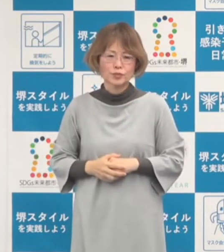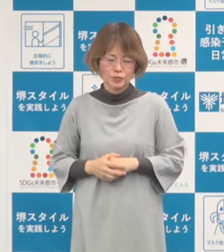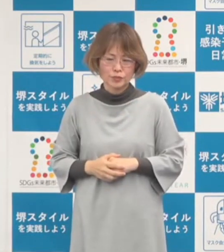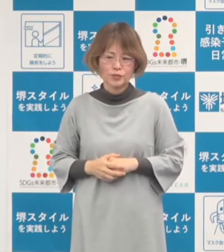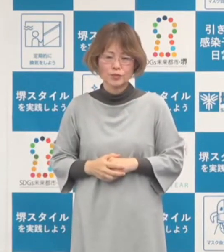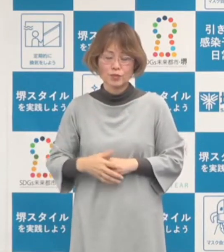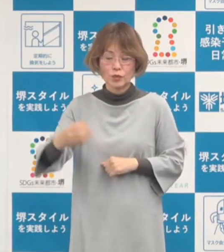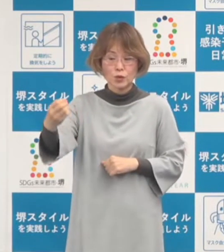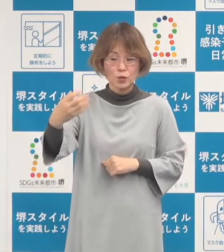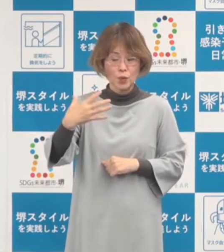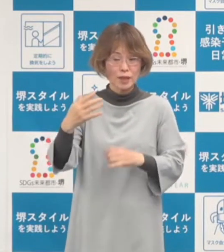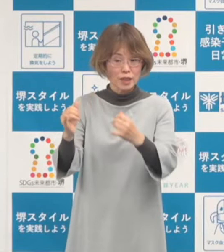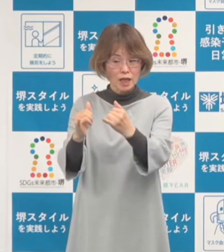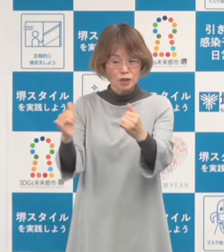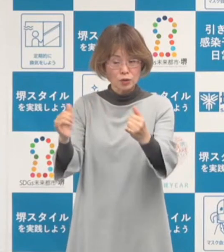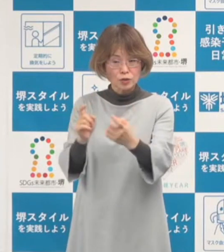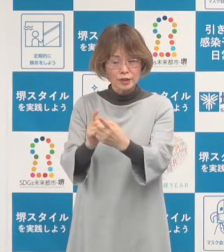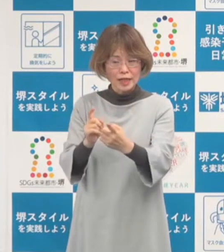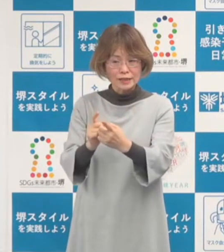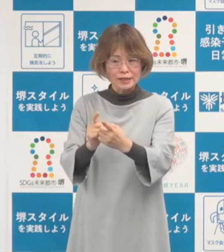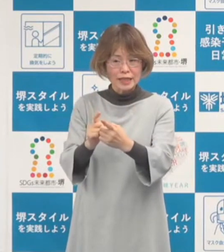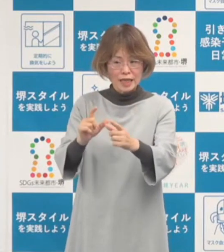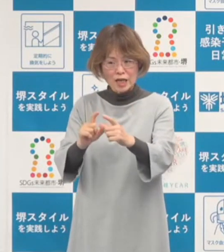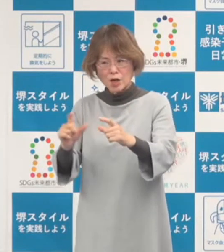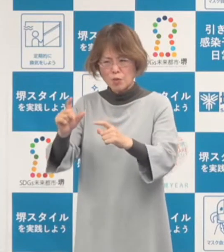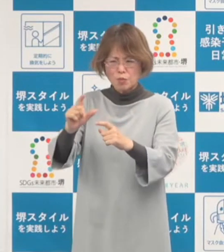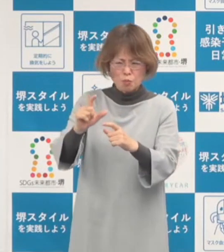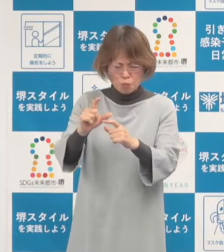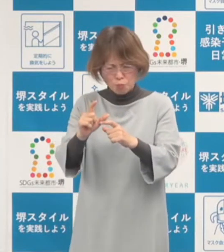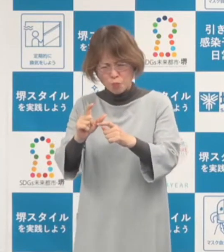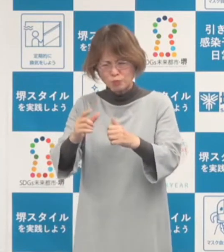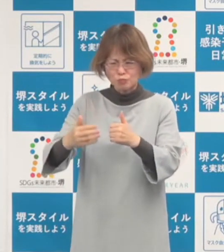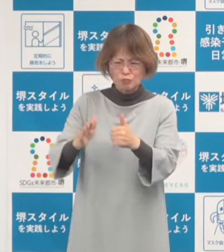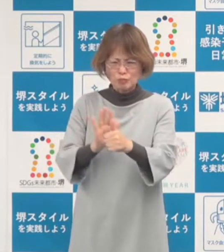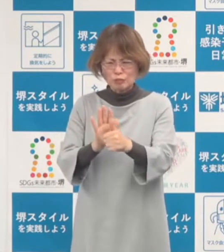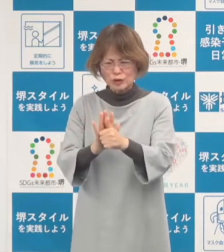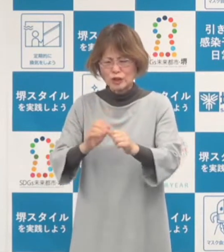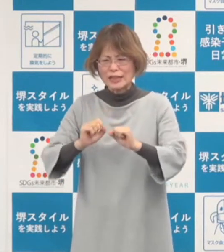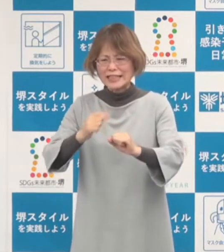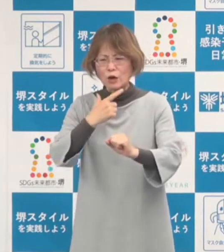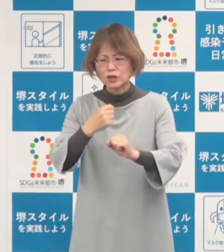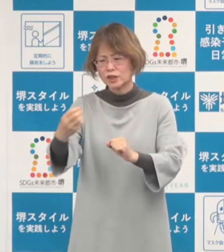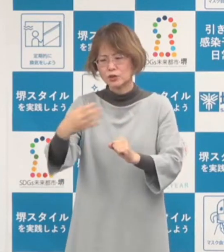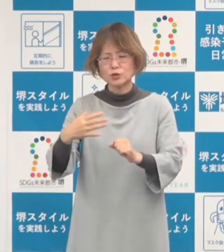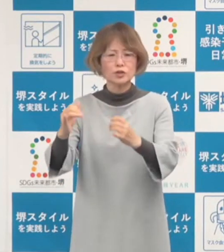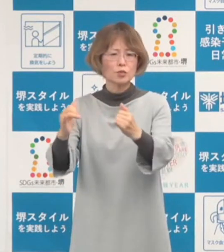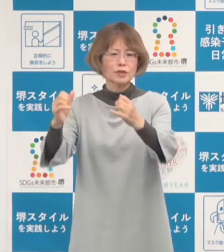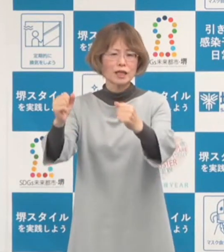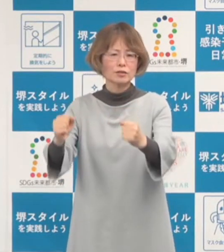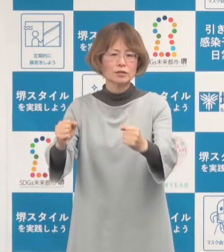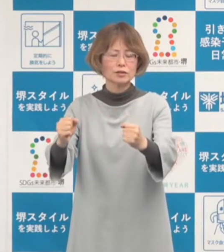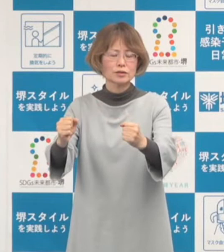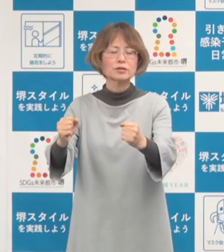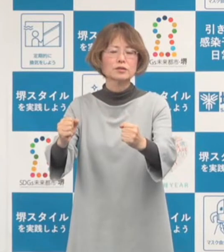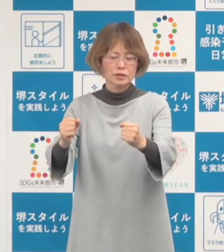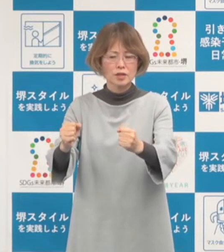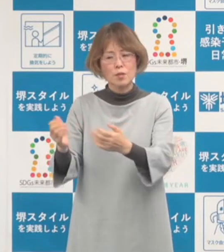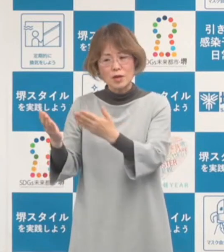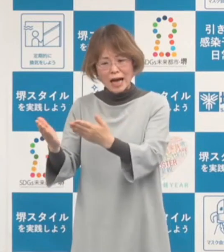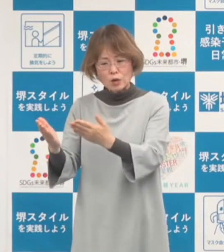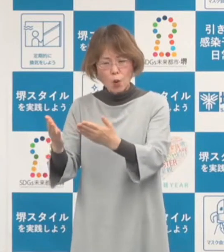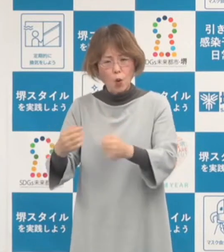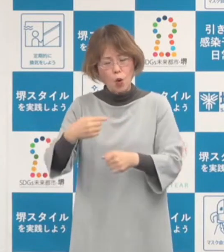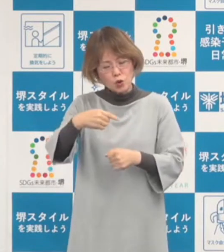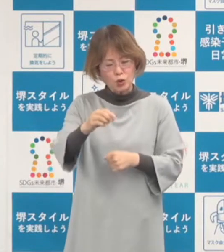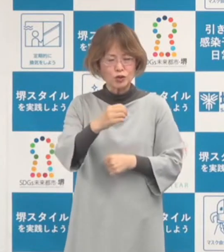た方についてはもっと強力に踏み込んでほしいんだという方もおられるかもしれませんが、そのあたりはやはり学校現場のことを教育委員会と連携もし